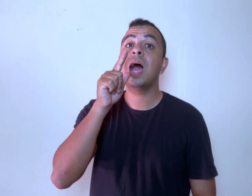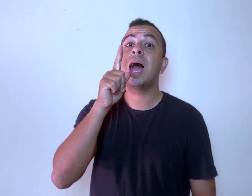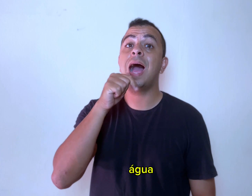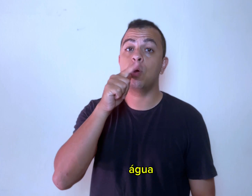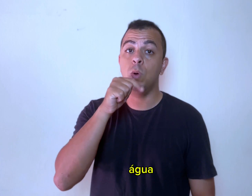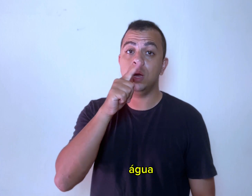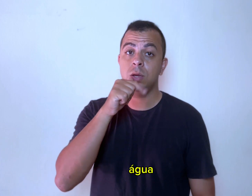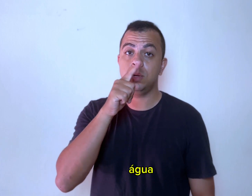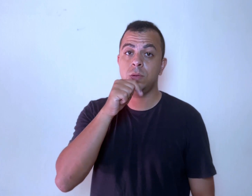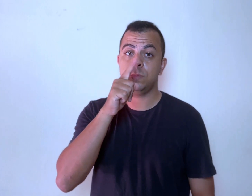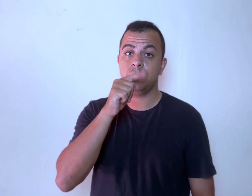água.